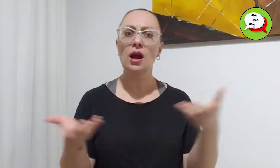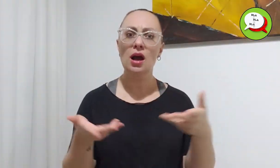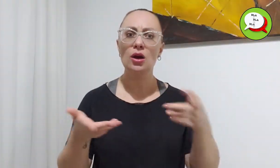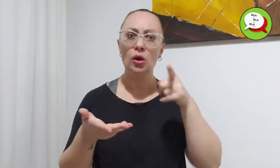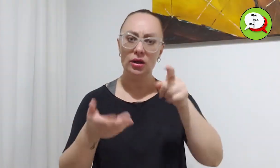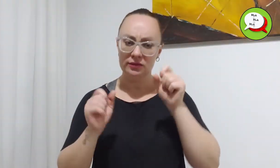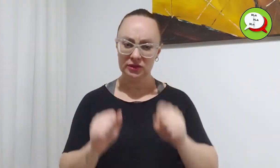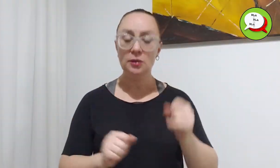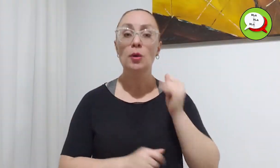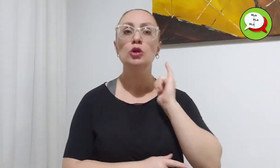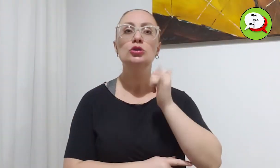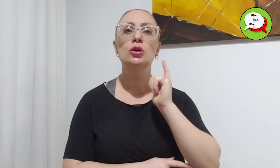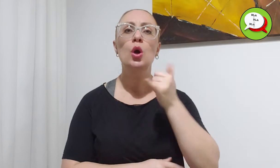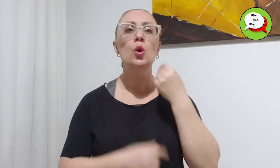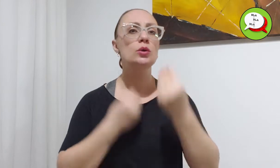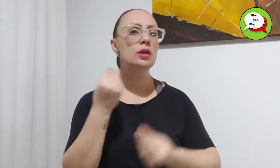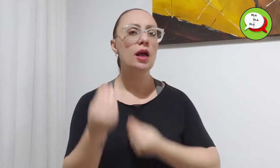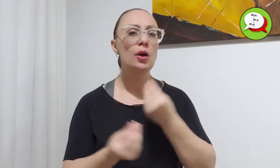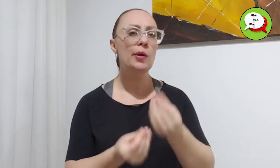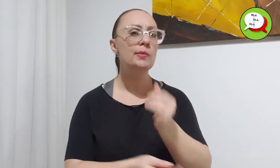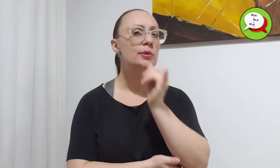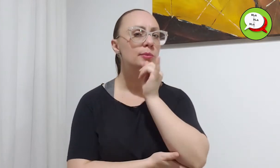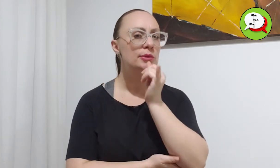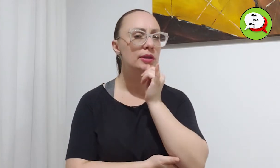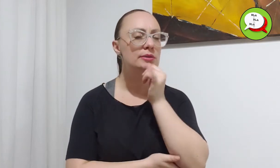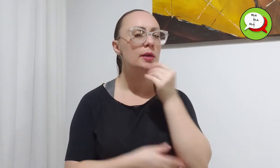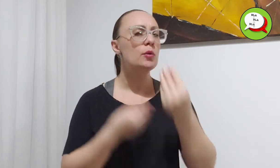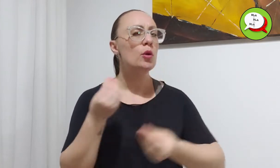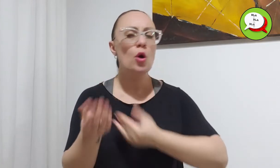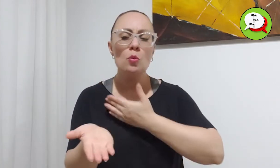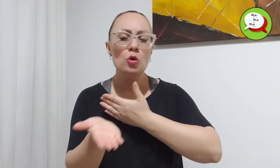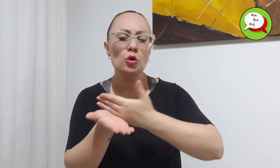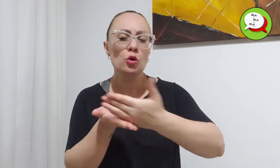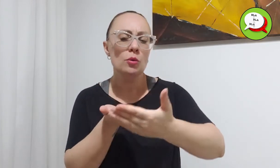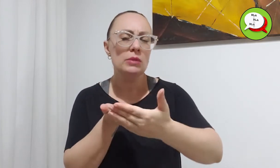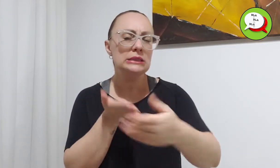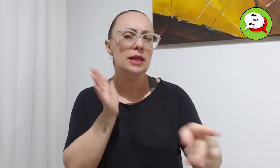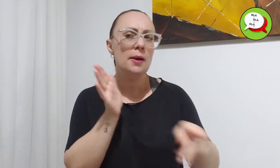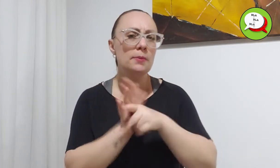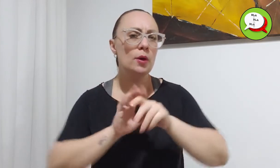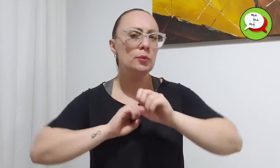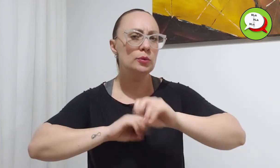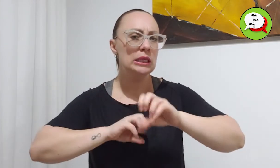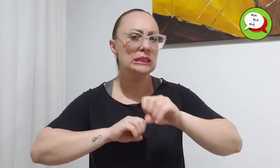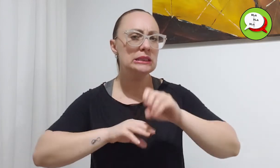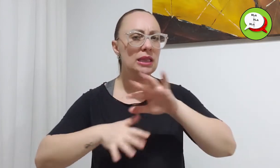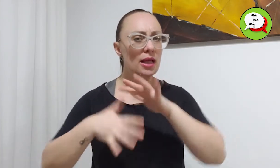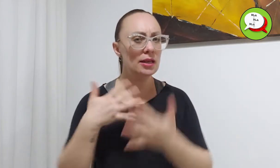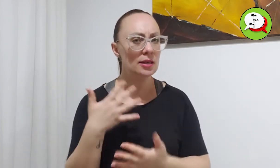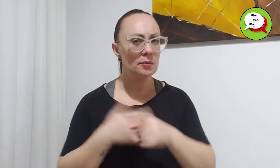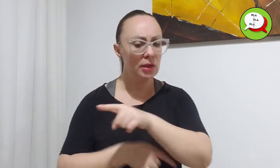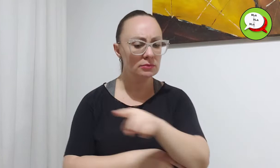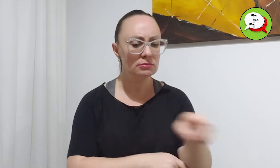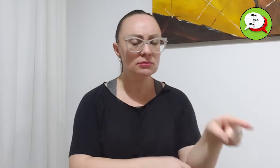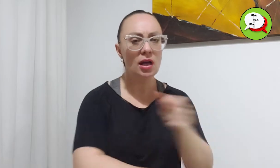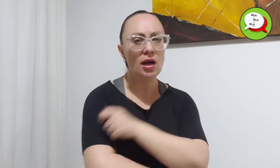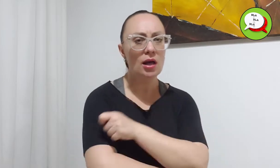Professor, agora você pode contar para a gente como começar a ensinar Libras para os alunos surdos?